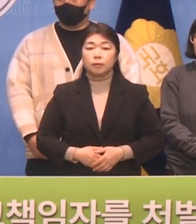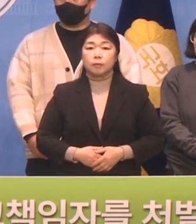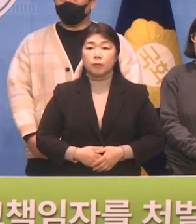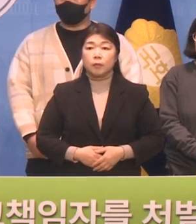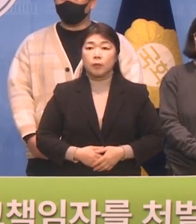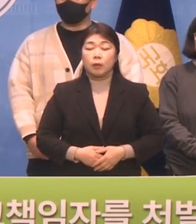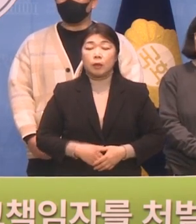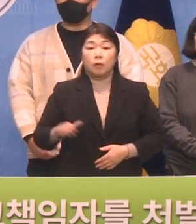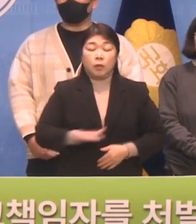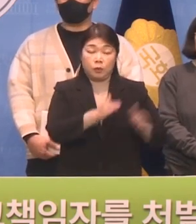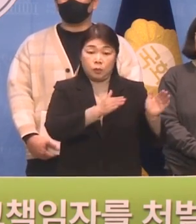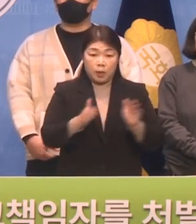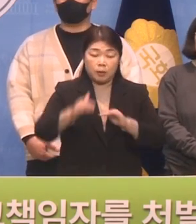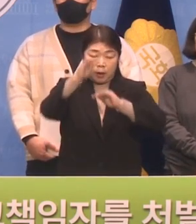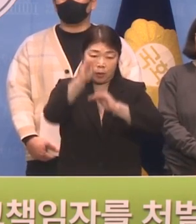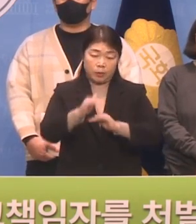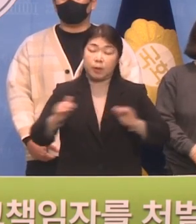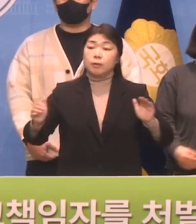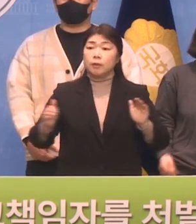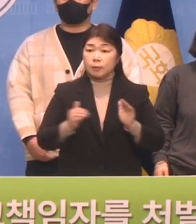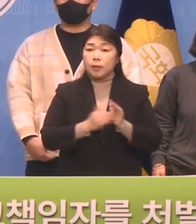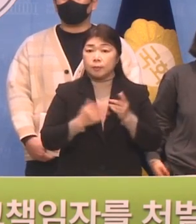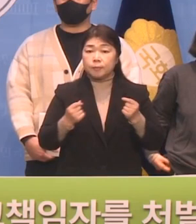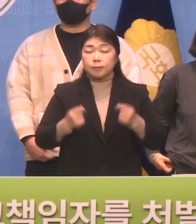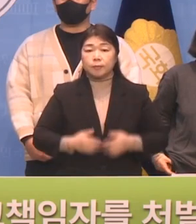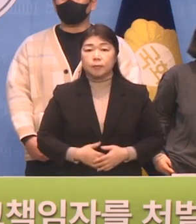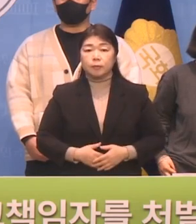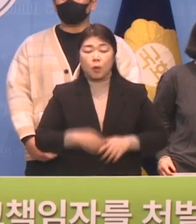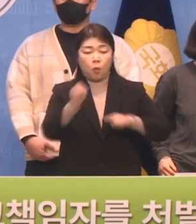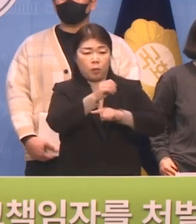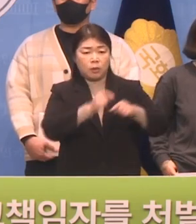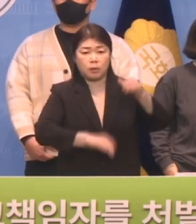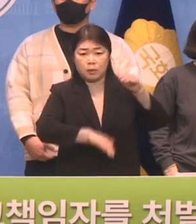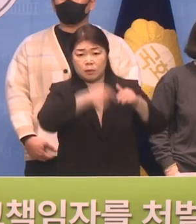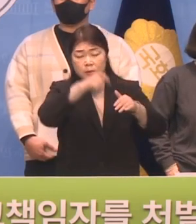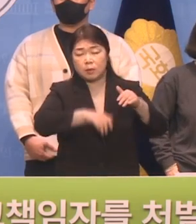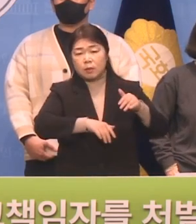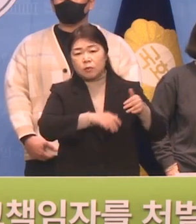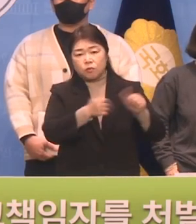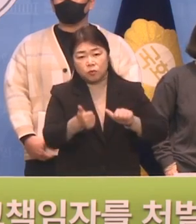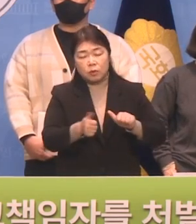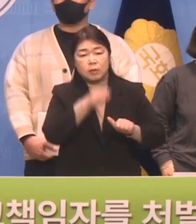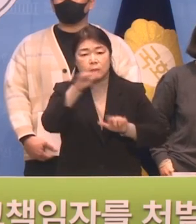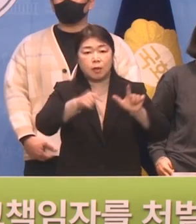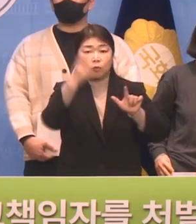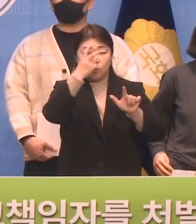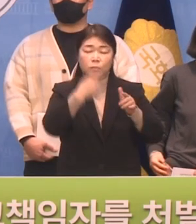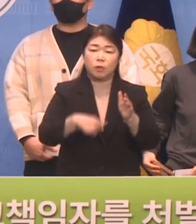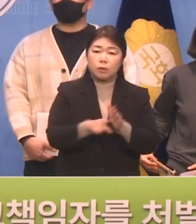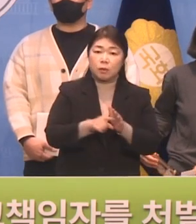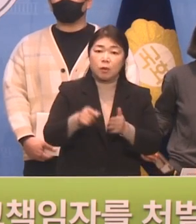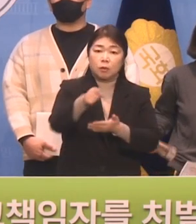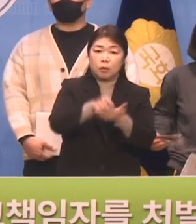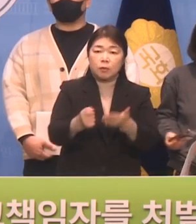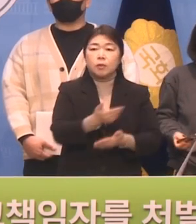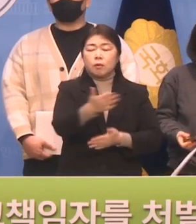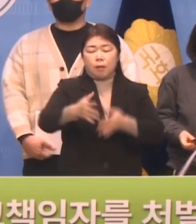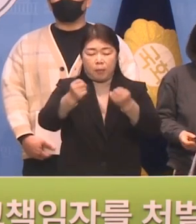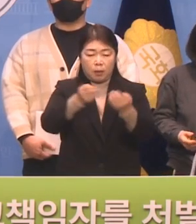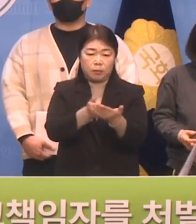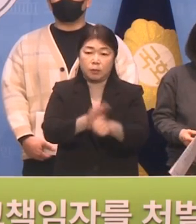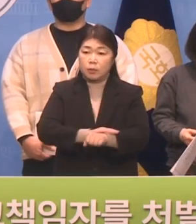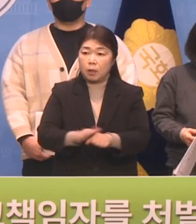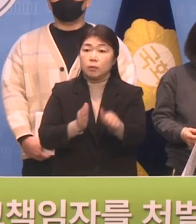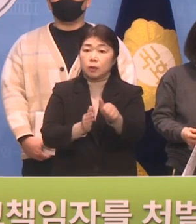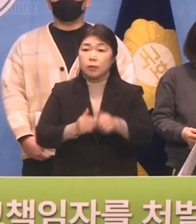네, 저희가 준비한 내용은 여기까지입니다. 오송 참사의 진상규명을 위해서 기자님들의 많은 보도